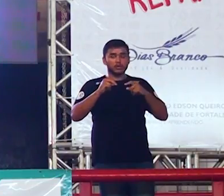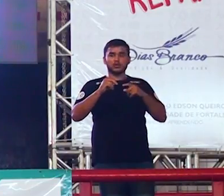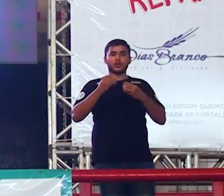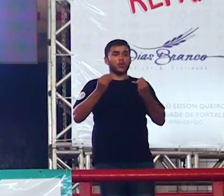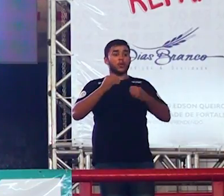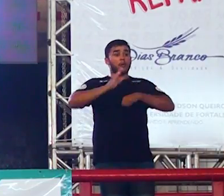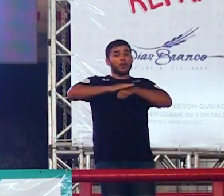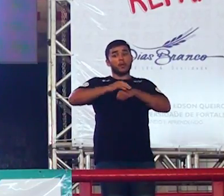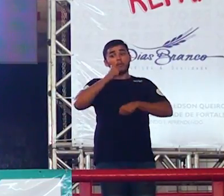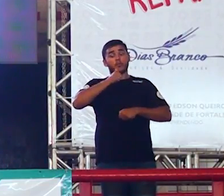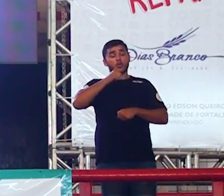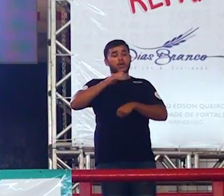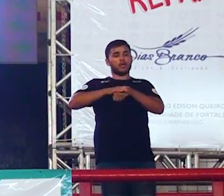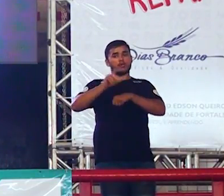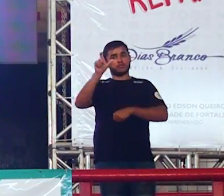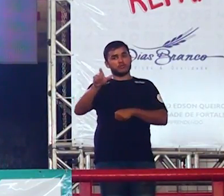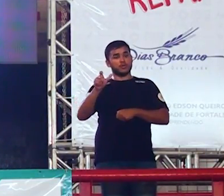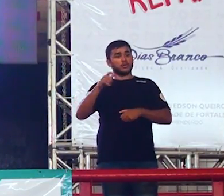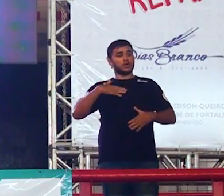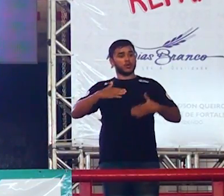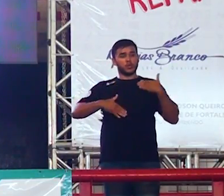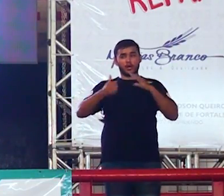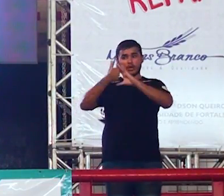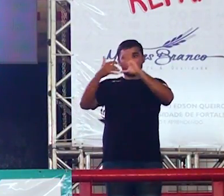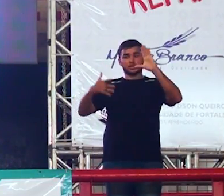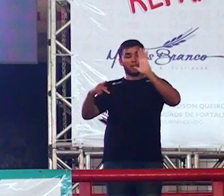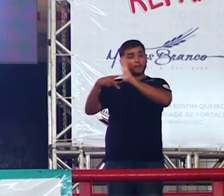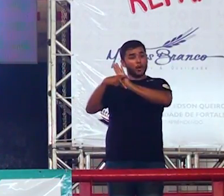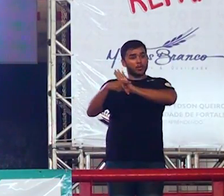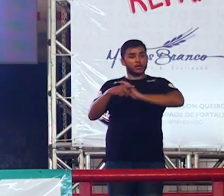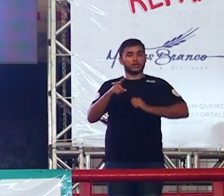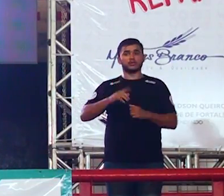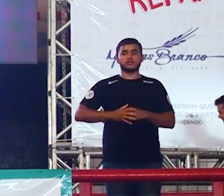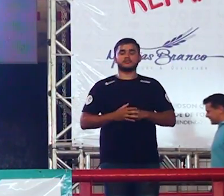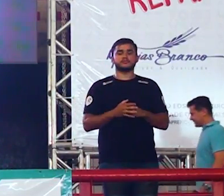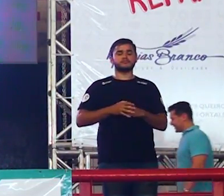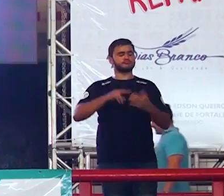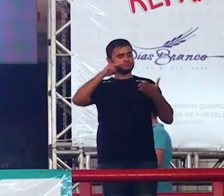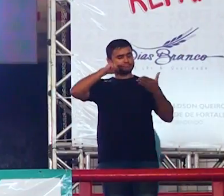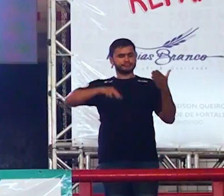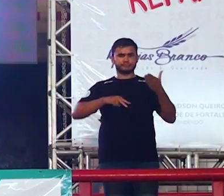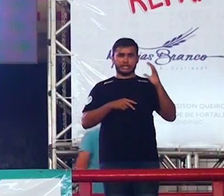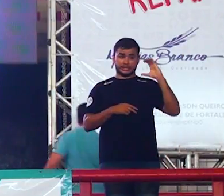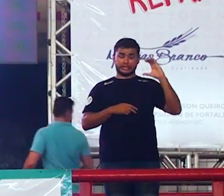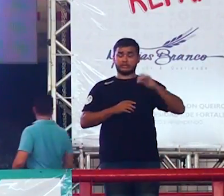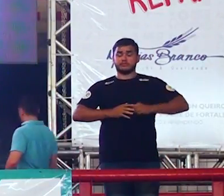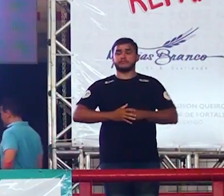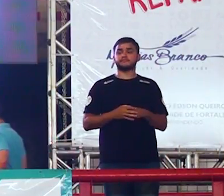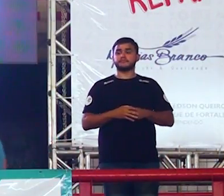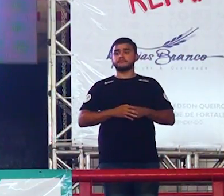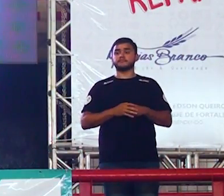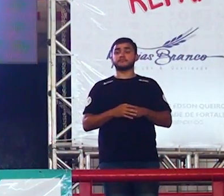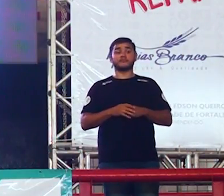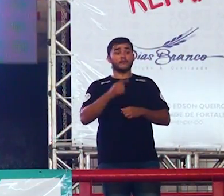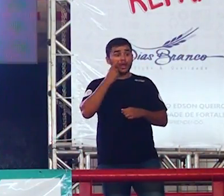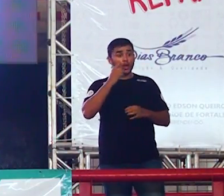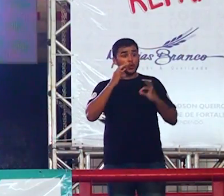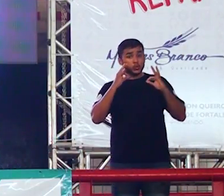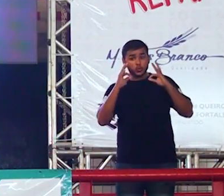nas genitálias femininas? Oi? Atua impedindo o processo da capacitação do